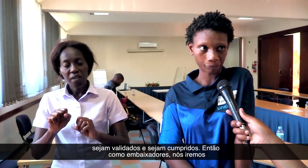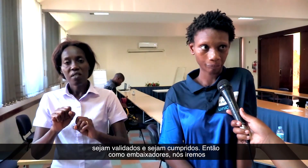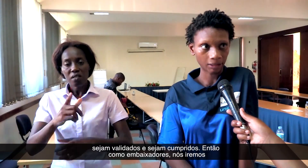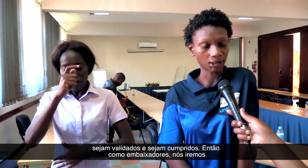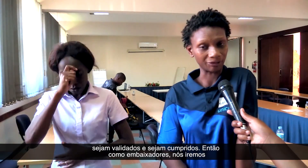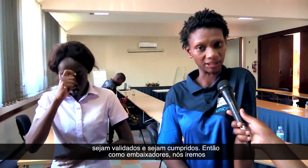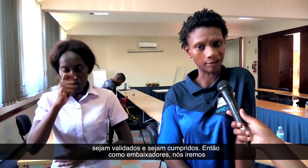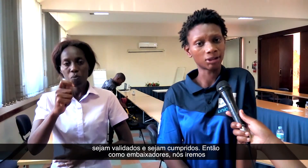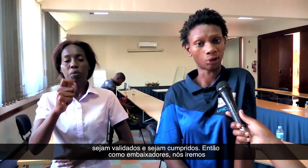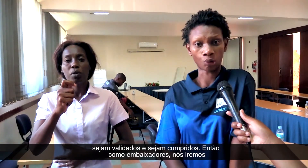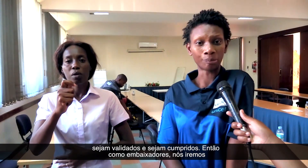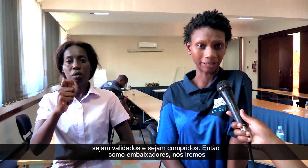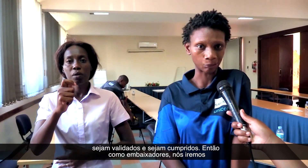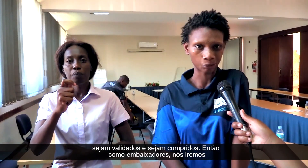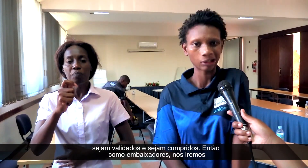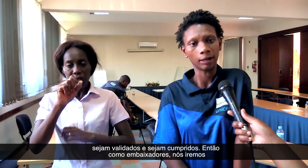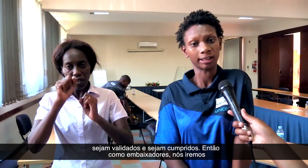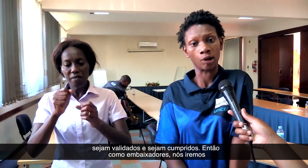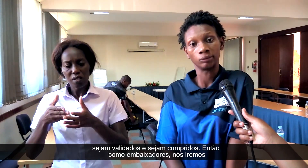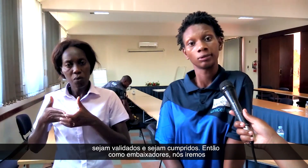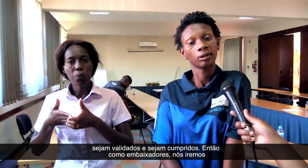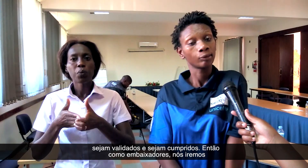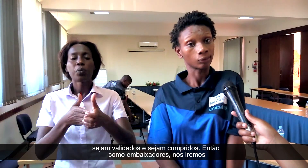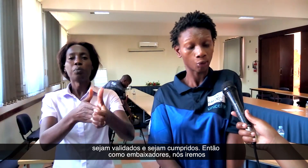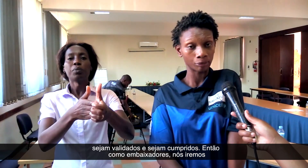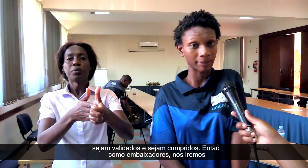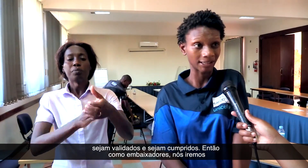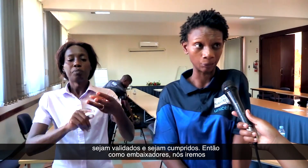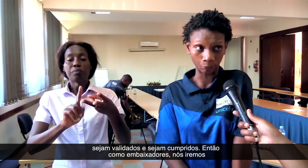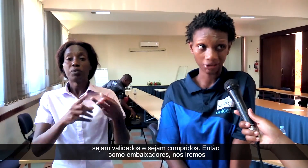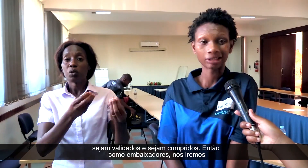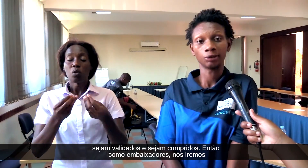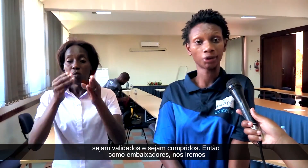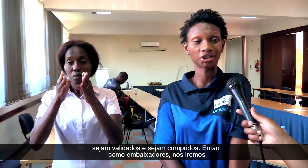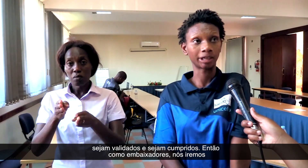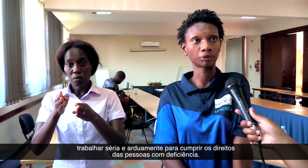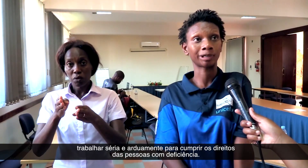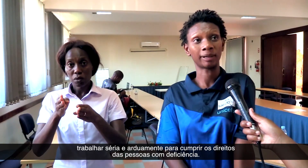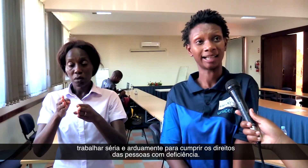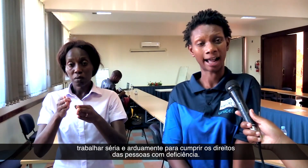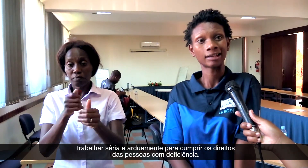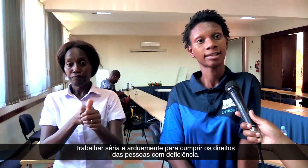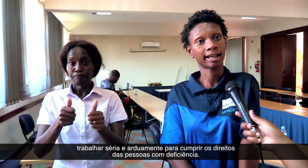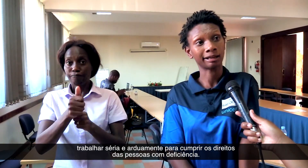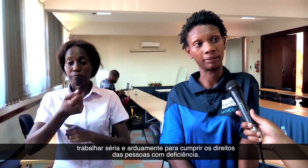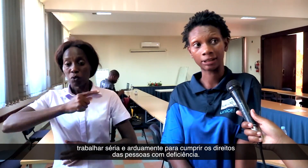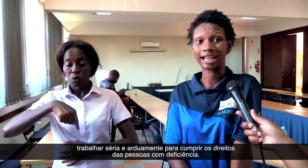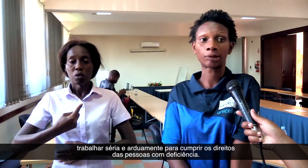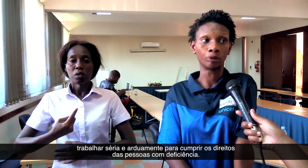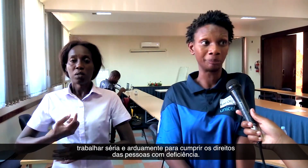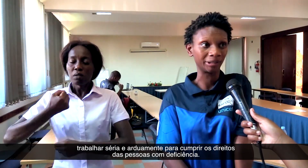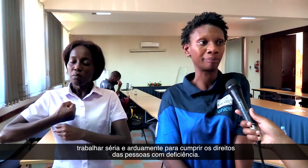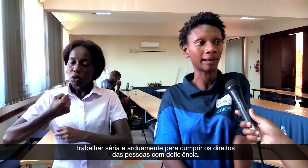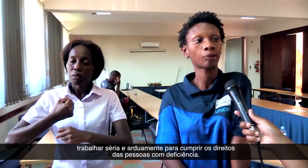validados, sejam cumpridos. Então, como embaixadores, nós iremos trabalhar seriamente